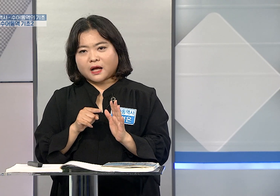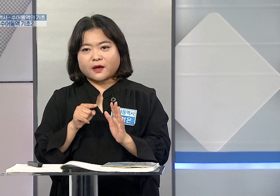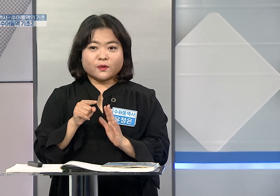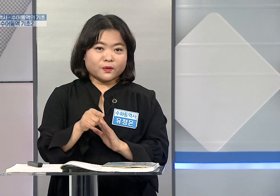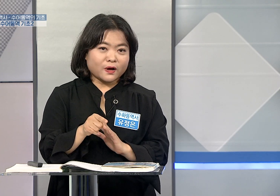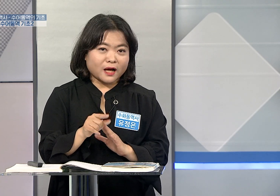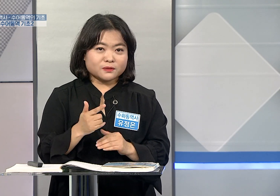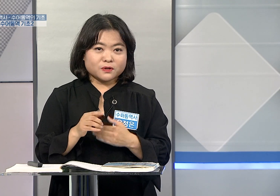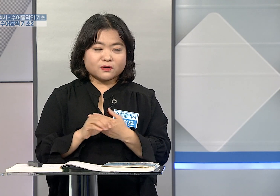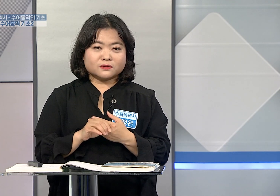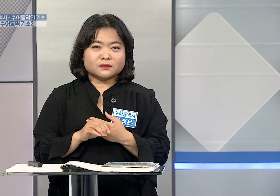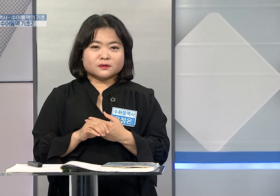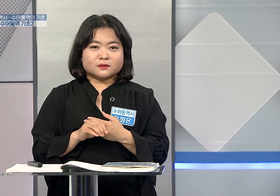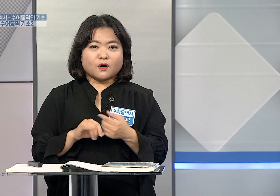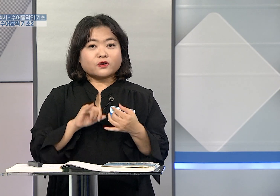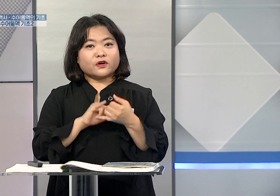가요? 아니면 어겨요?